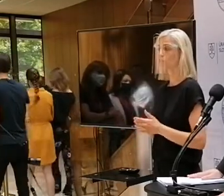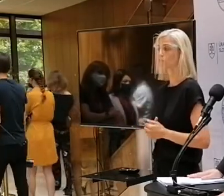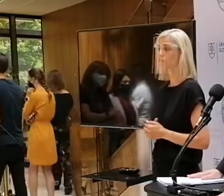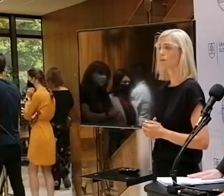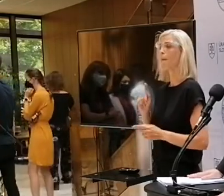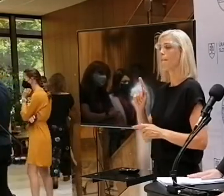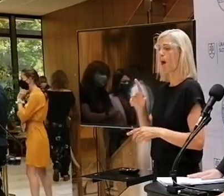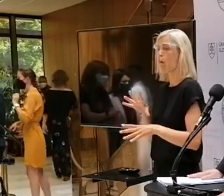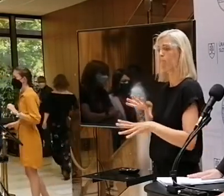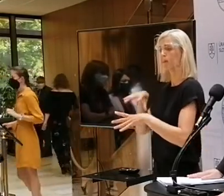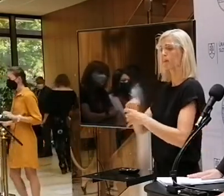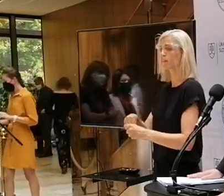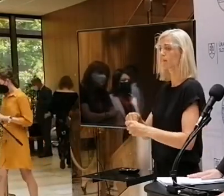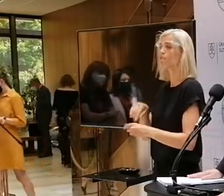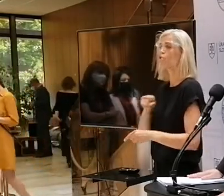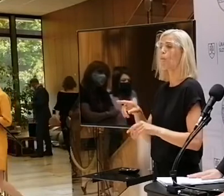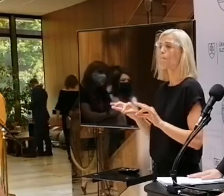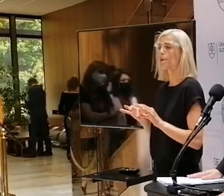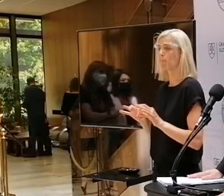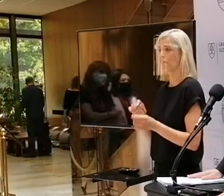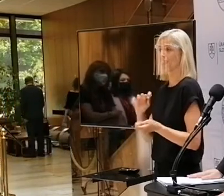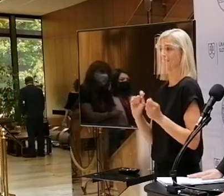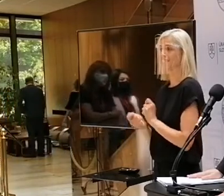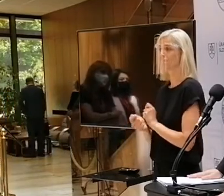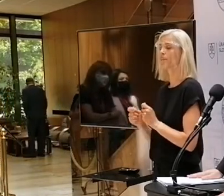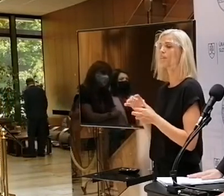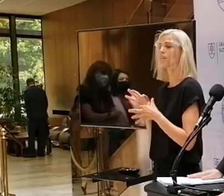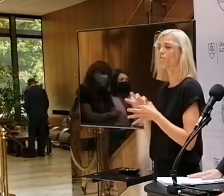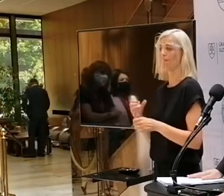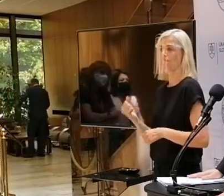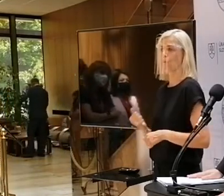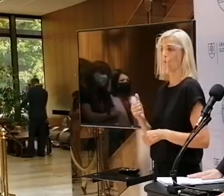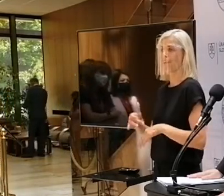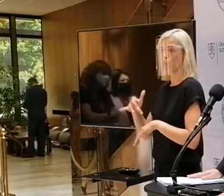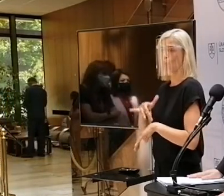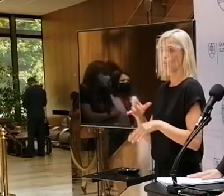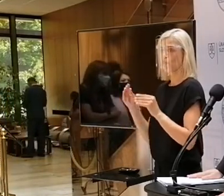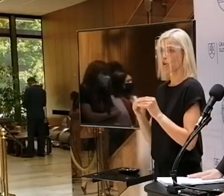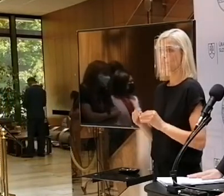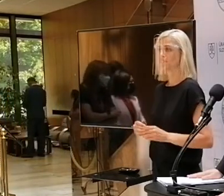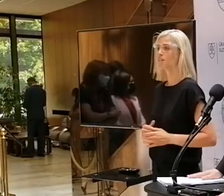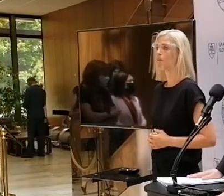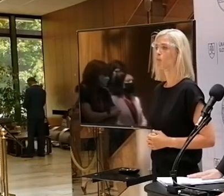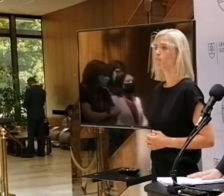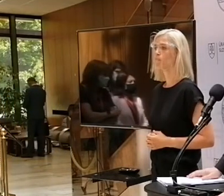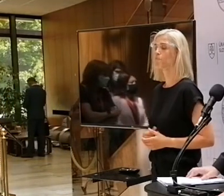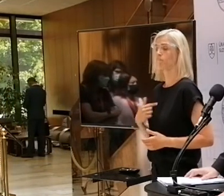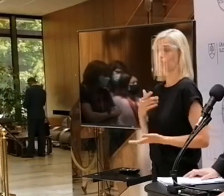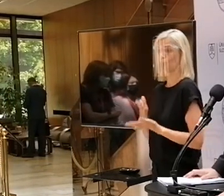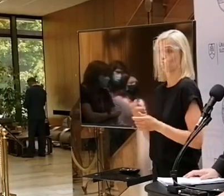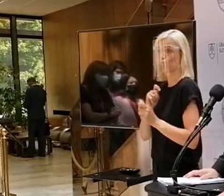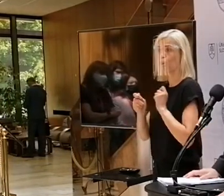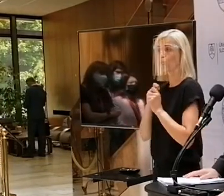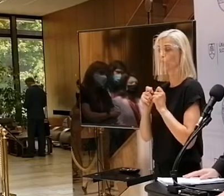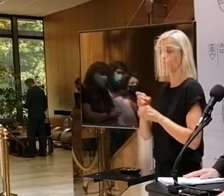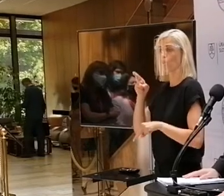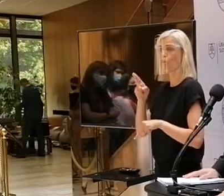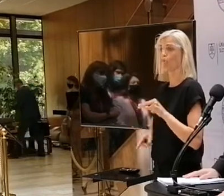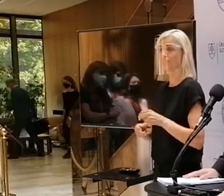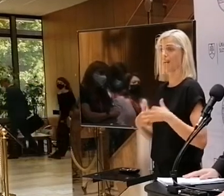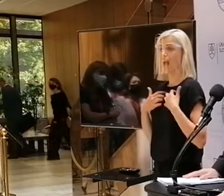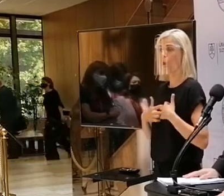byť začlenený do tej pripravovanej zmeny týkajúcej sa fungovania dôchodkového systému. Sme dohodnutí tak, že do konca